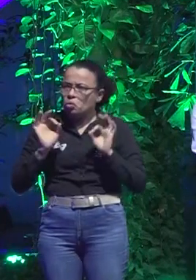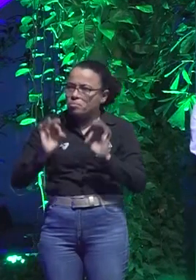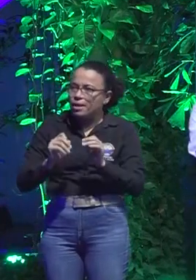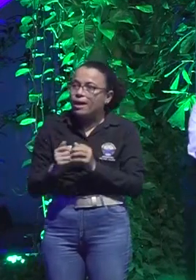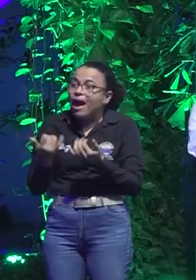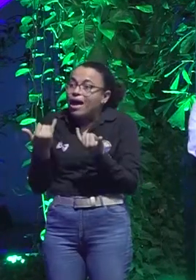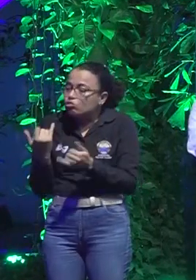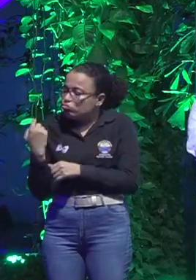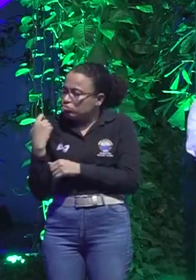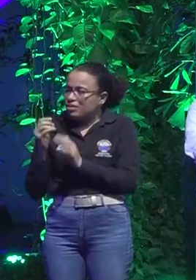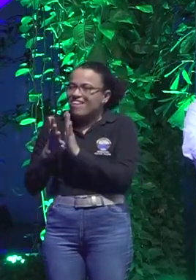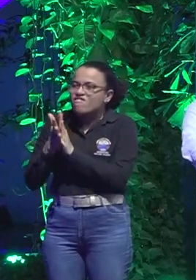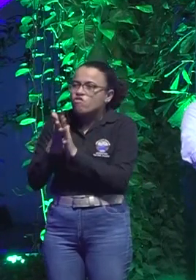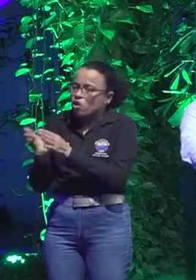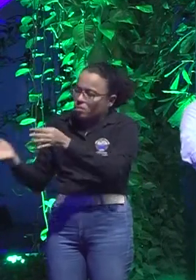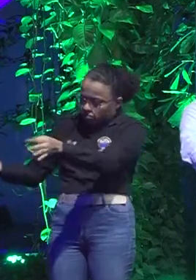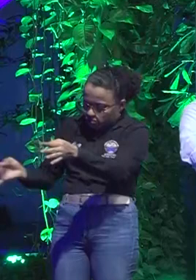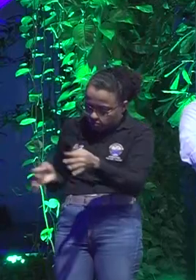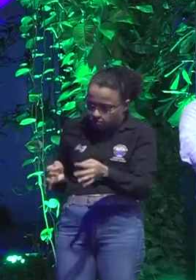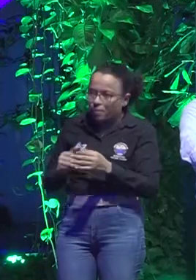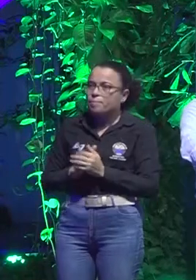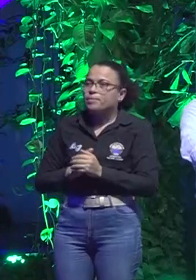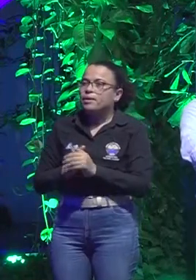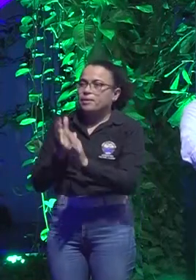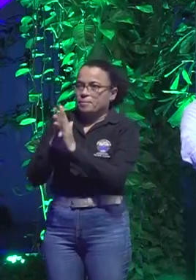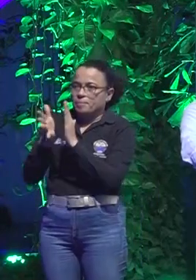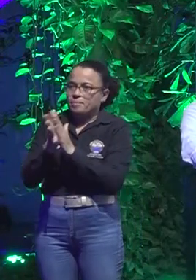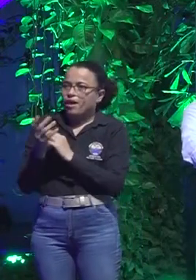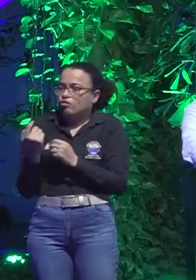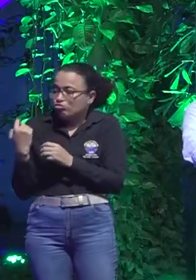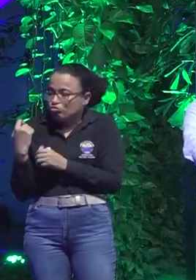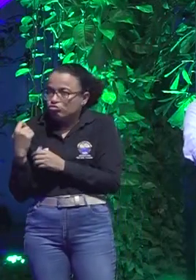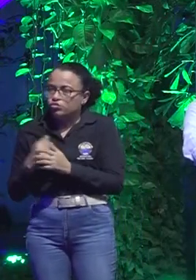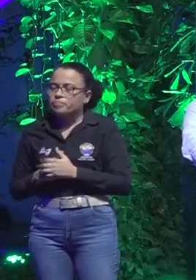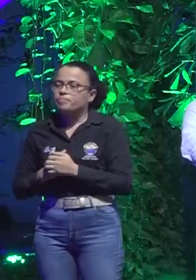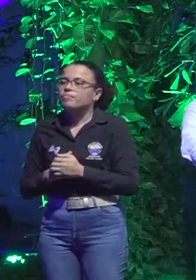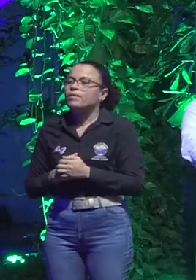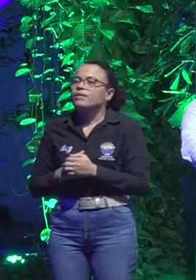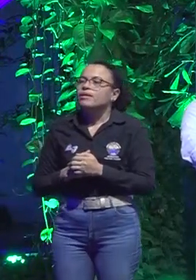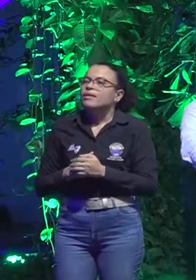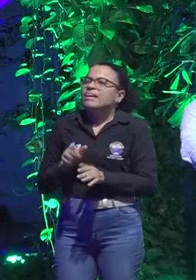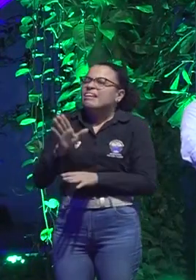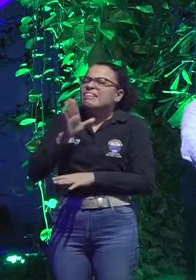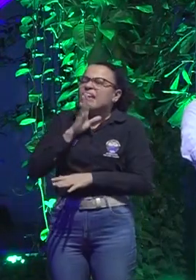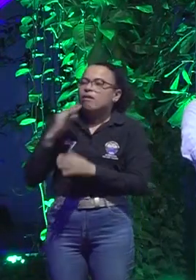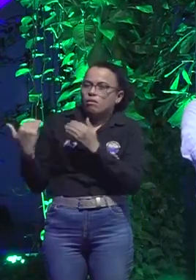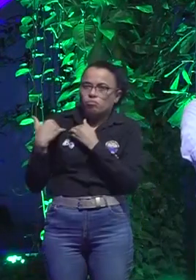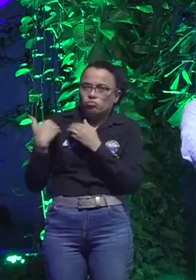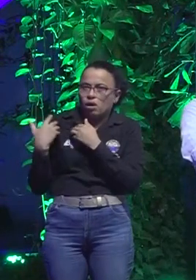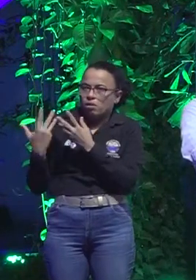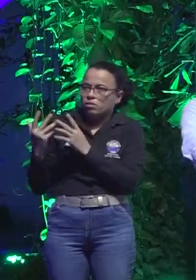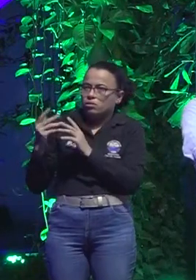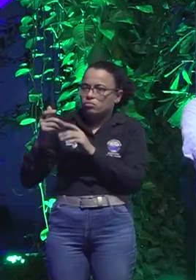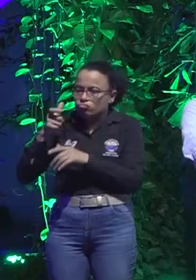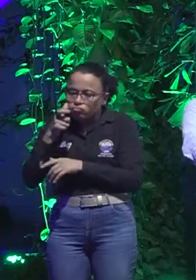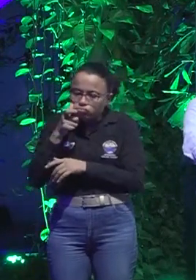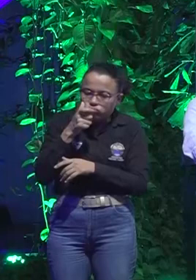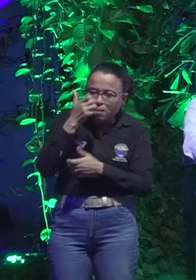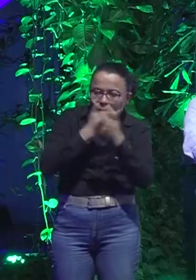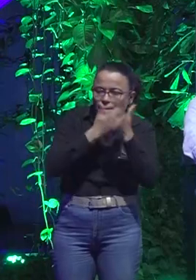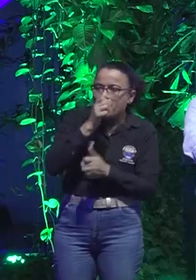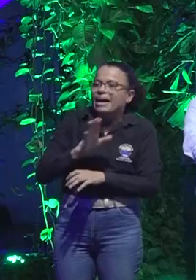caliente la primicia para nuestros amigos periodistas. Sigamos. Ahora, ¿quiénes nos evaluaron? Pues hay un primer comité, el profesor Pau